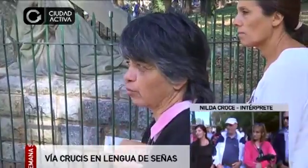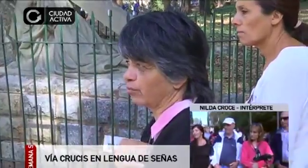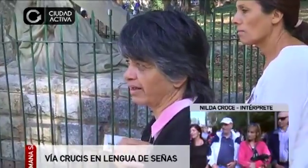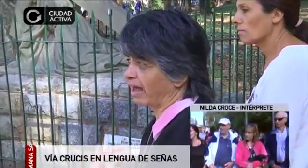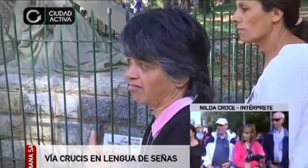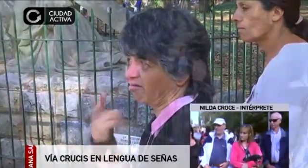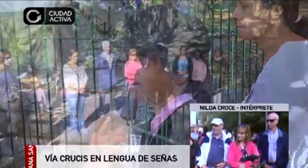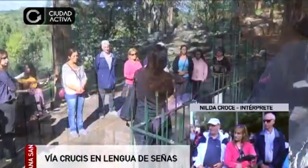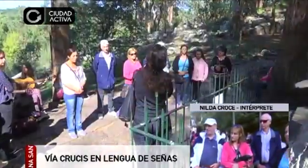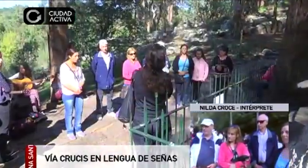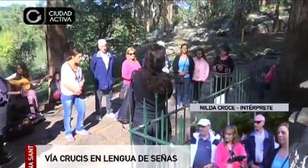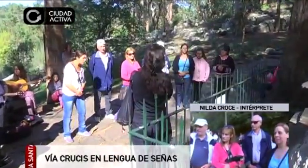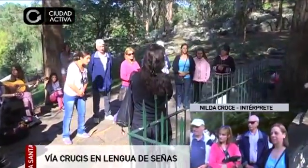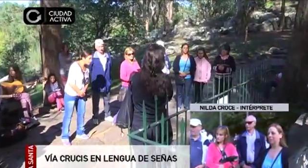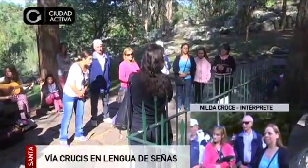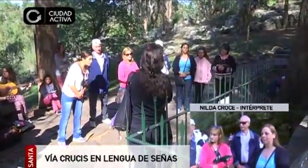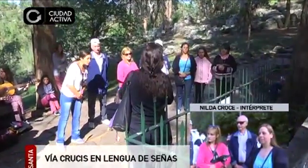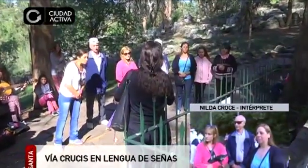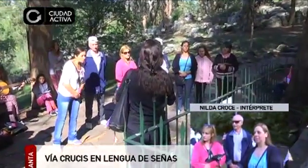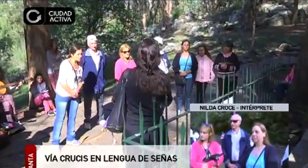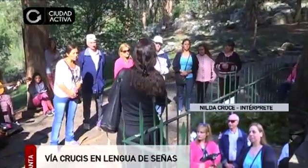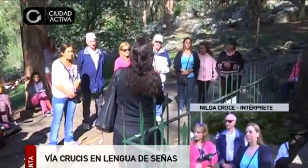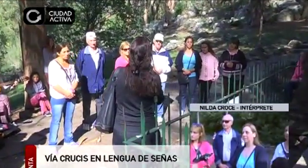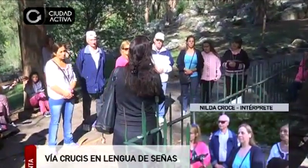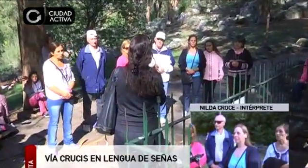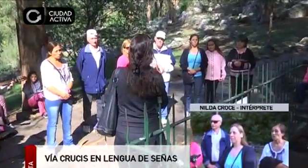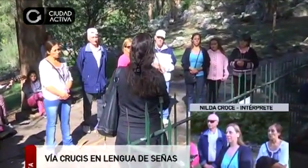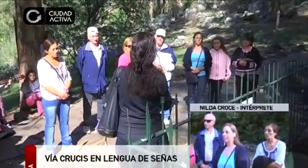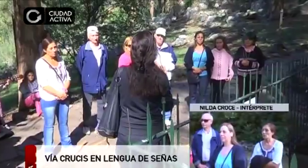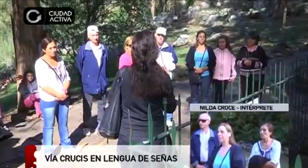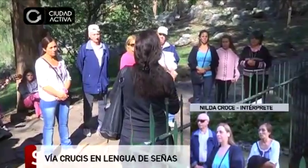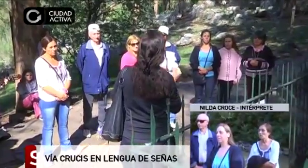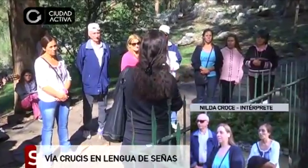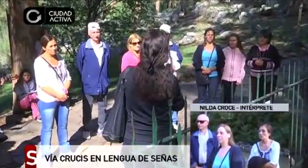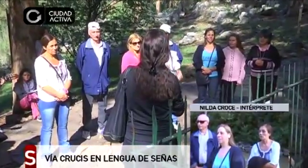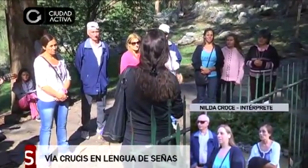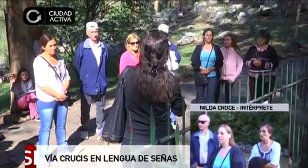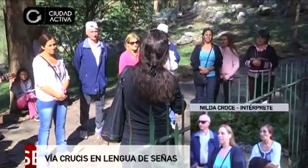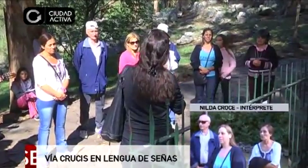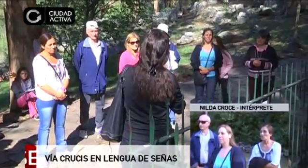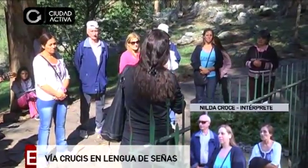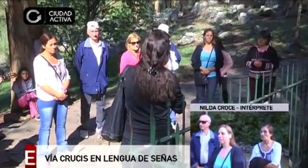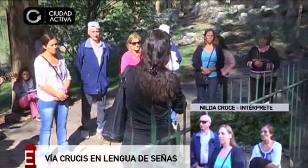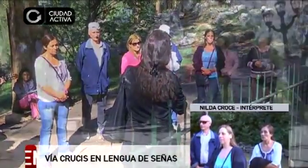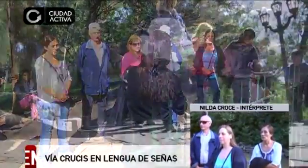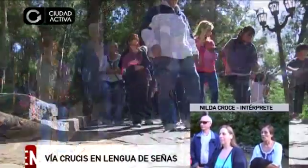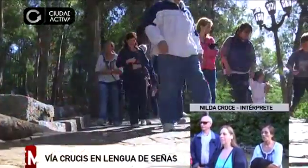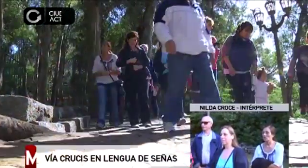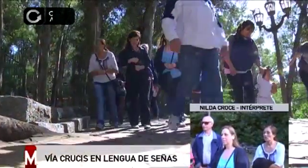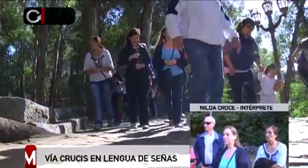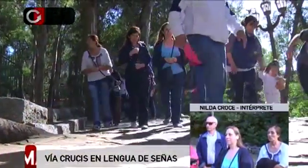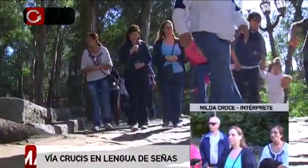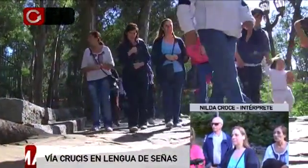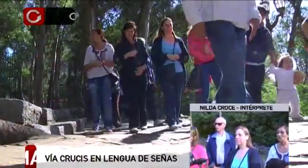amigos también acompañaron al principio, pero siempre Jorge y Abel me acompañaban y me